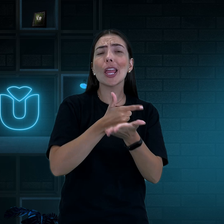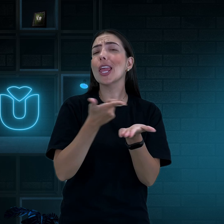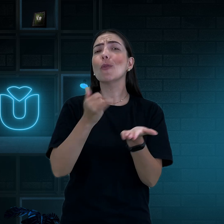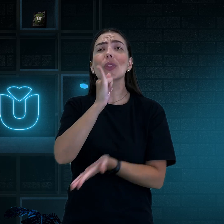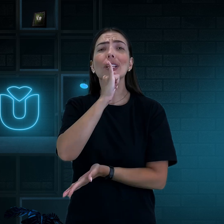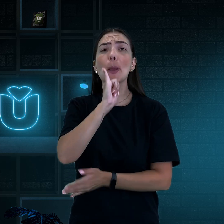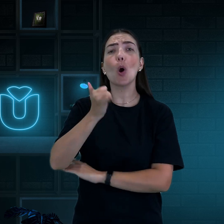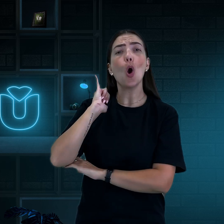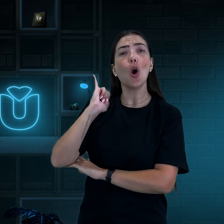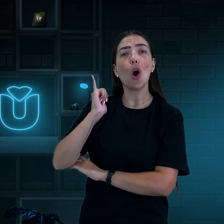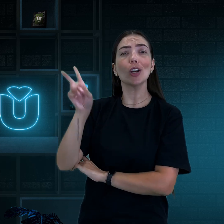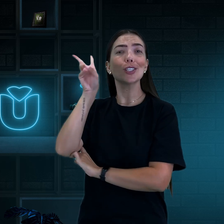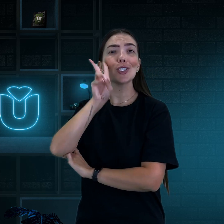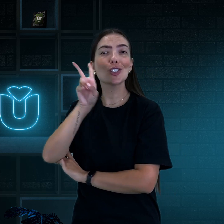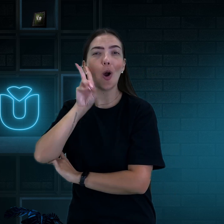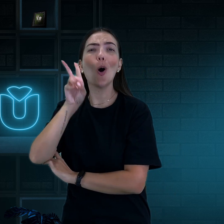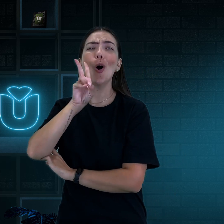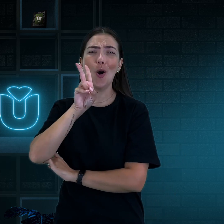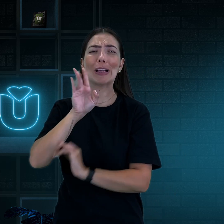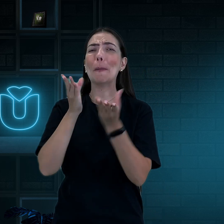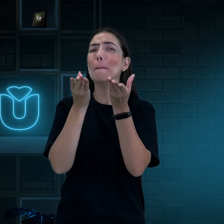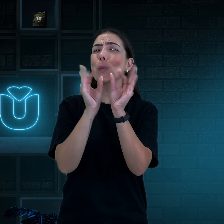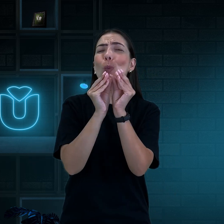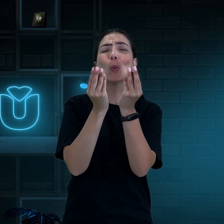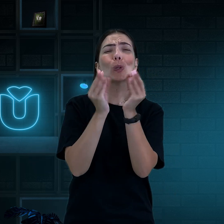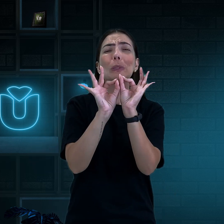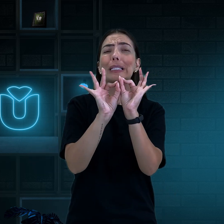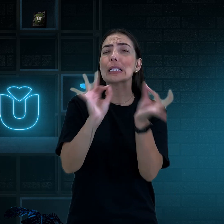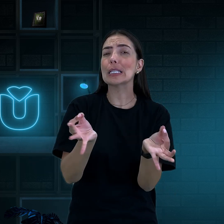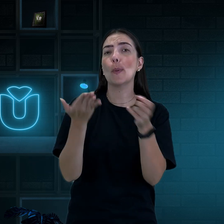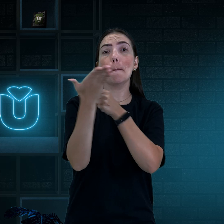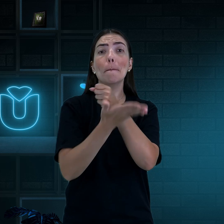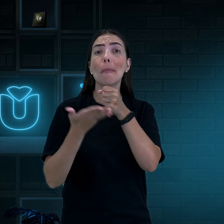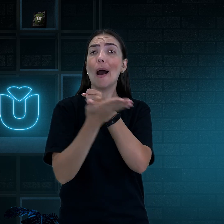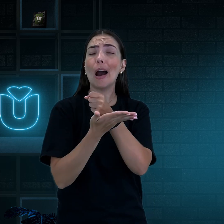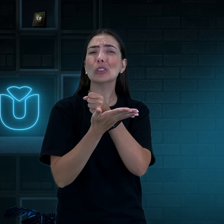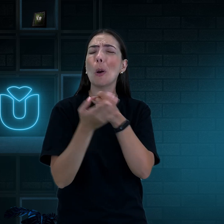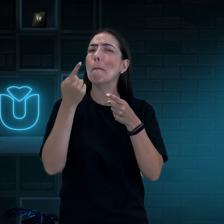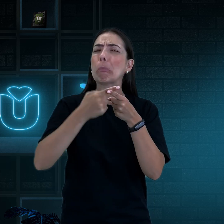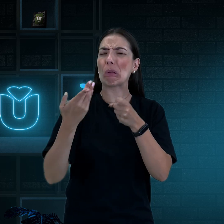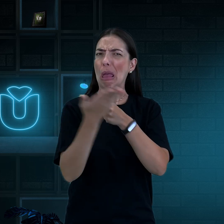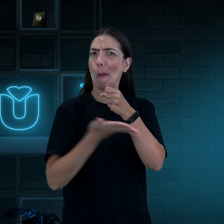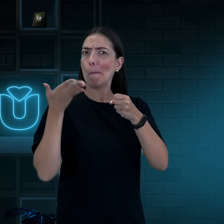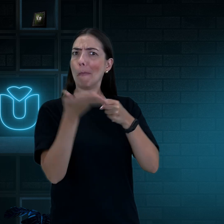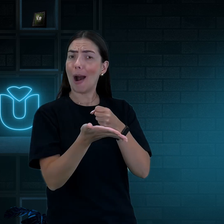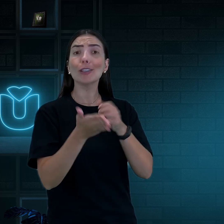Um livro muito simples que tem uma historinhas simples, bem básicas. Mas por que uma